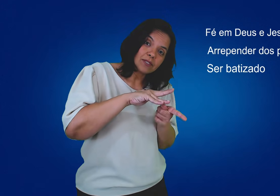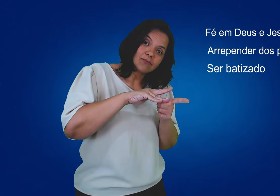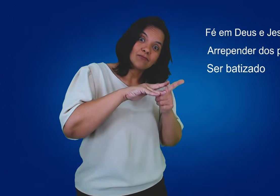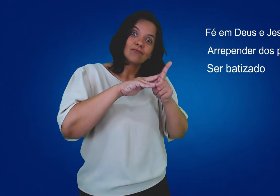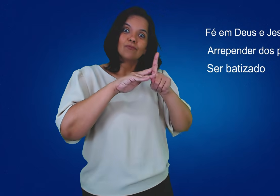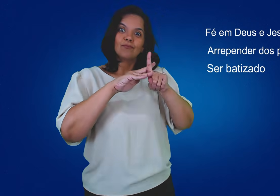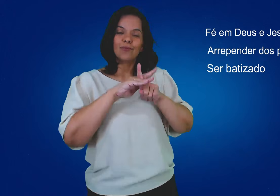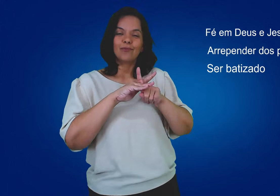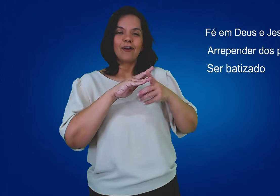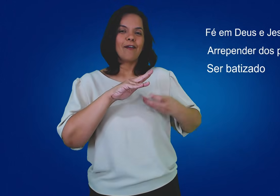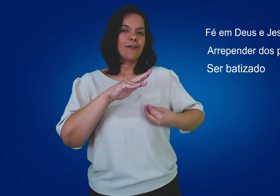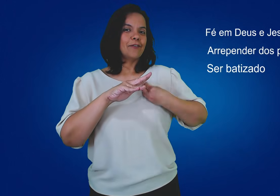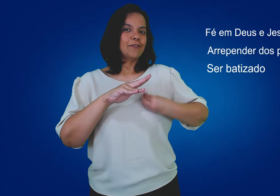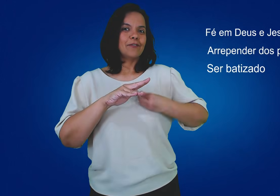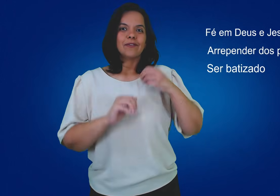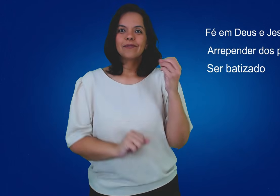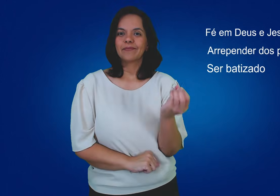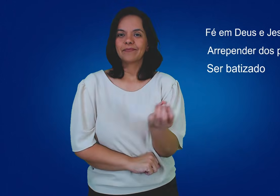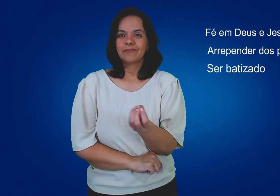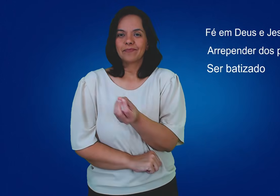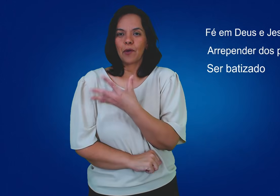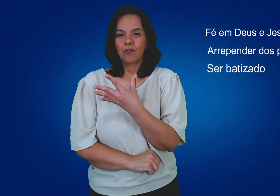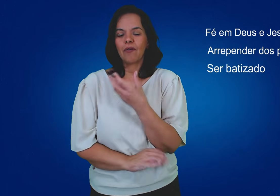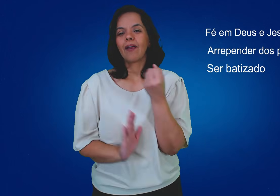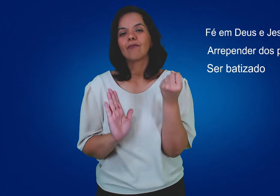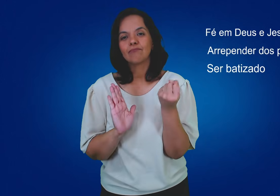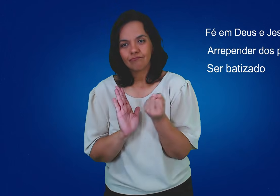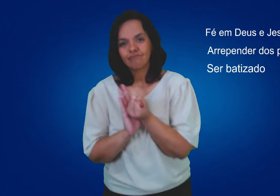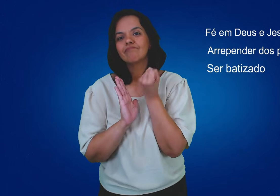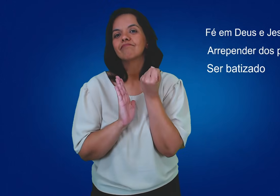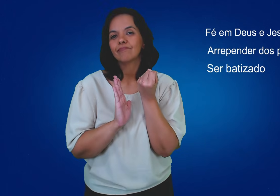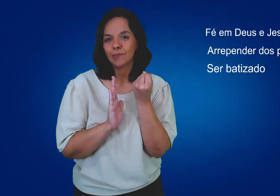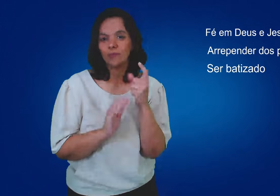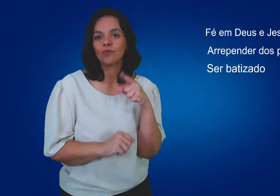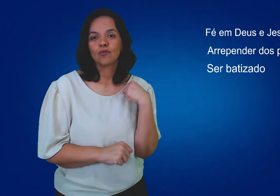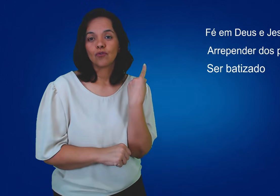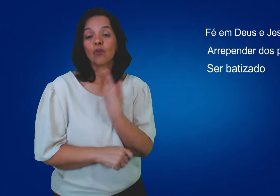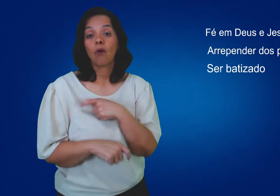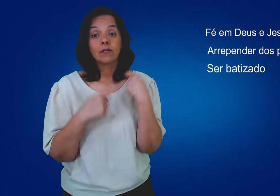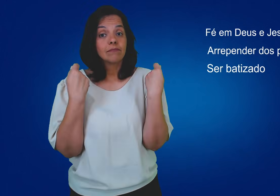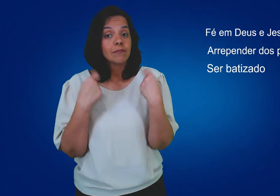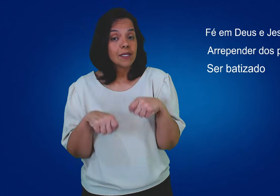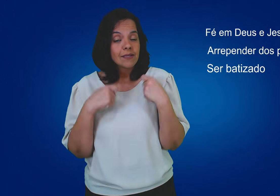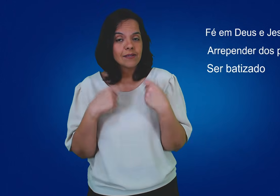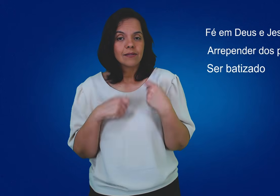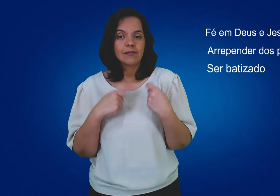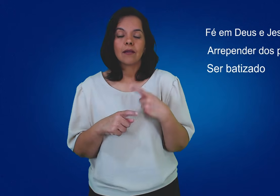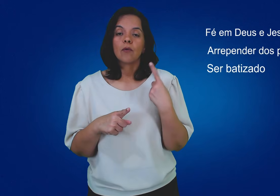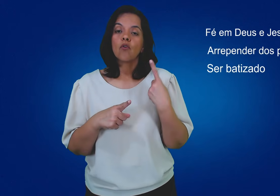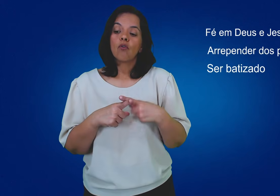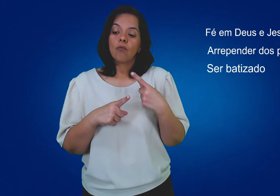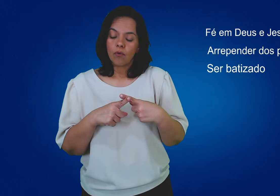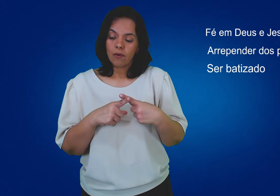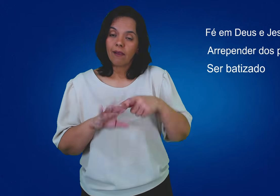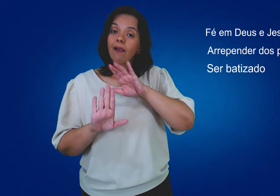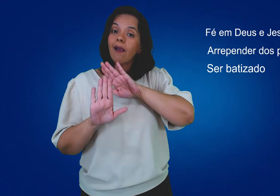fosse a morte. E depois que ela sai da água, representa uma nova vida.